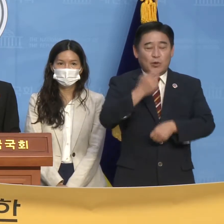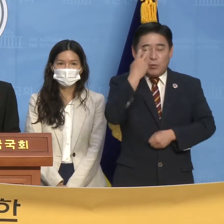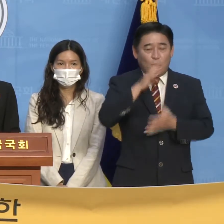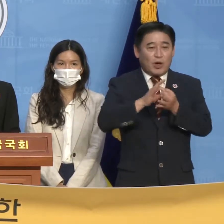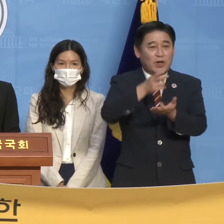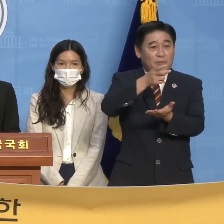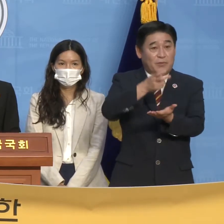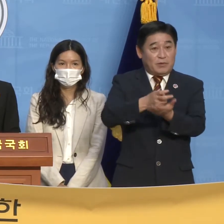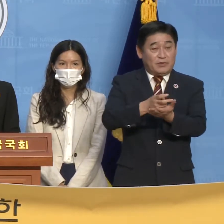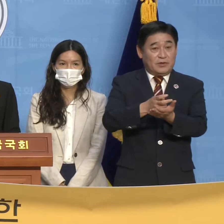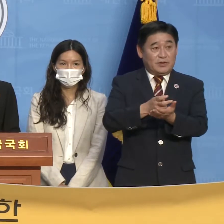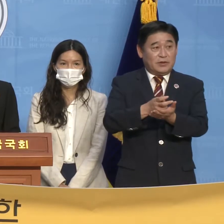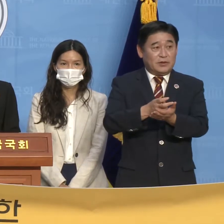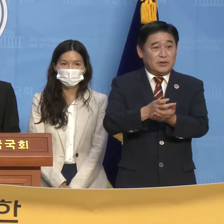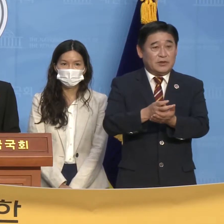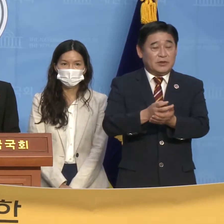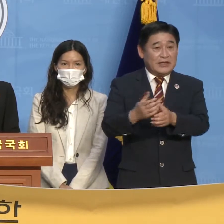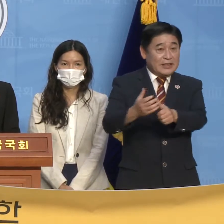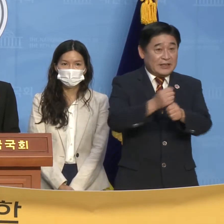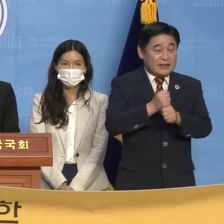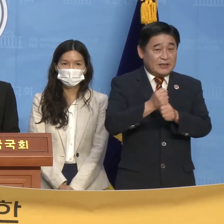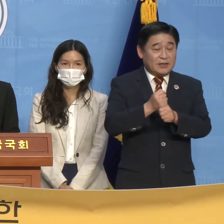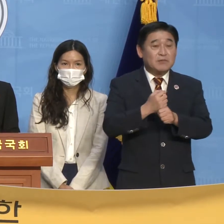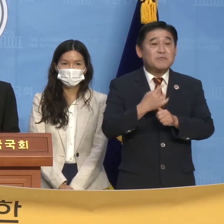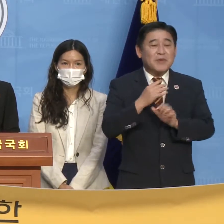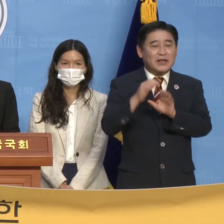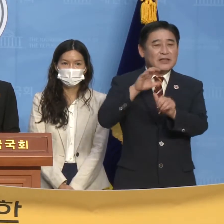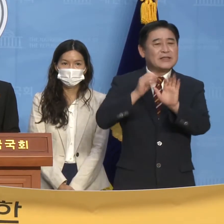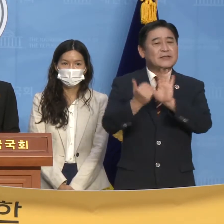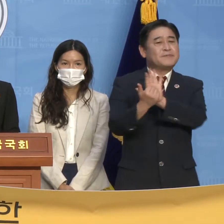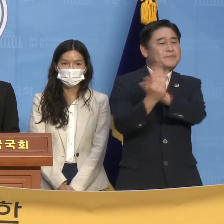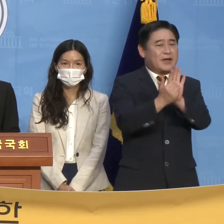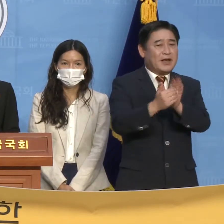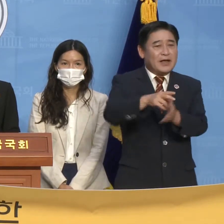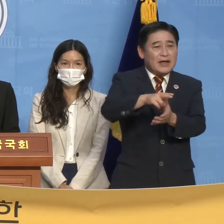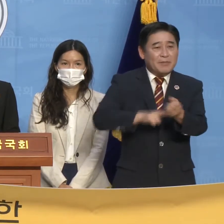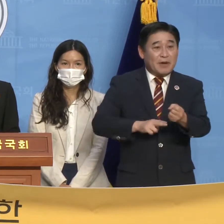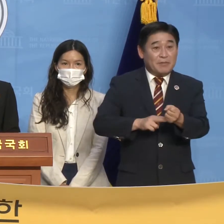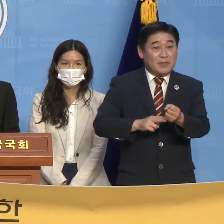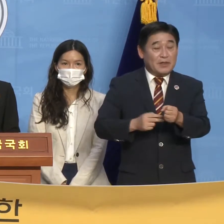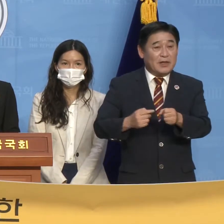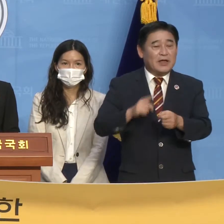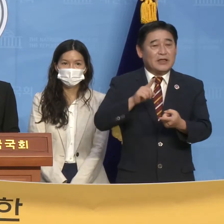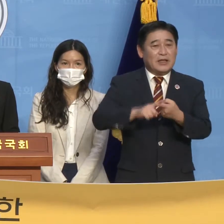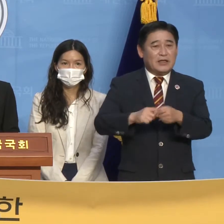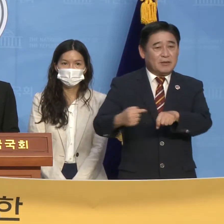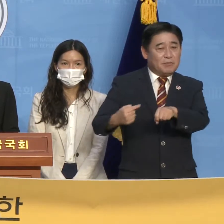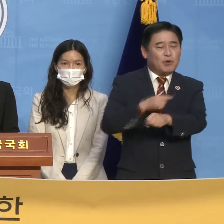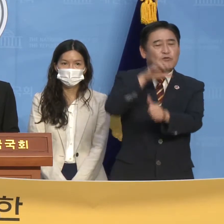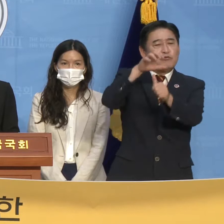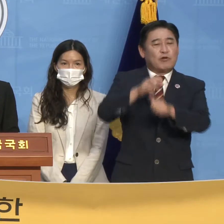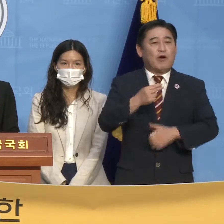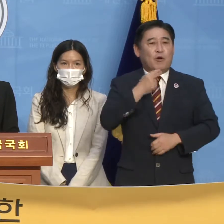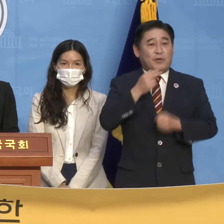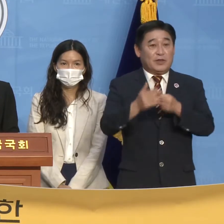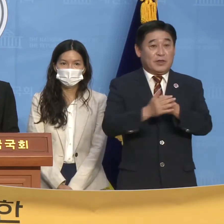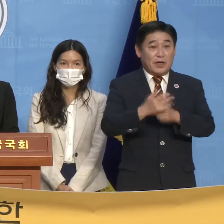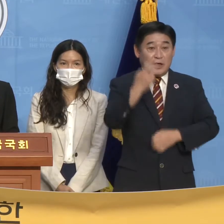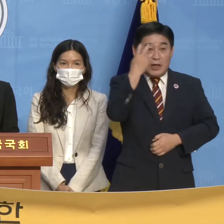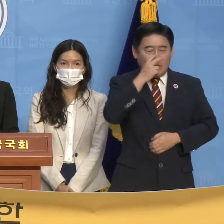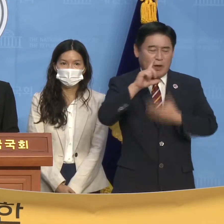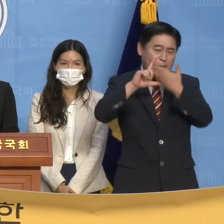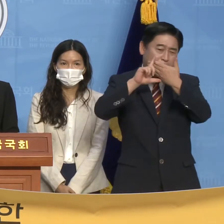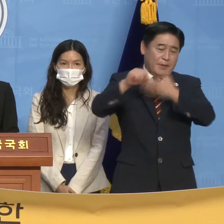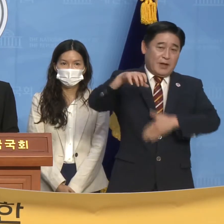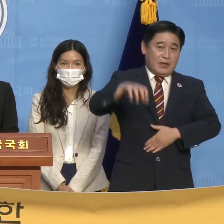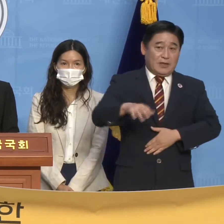관한 법률은 포획 채취만 금지했을 뿐 판매와 유통에 대한 별도의 규제가 없어 관리